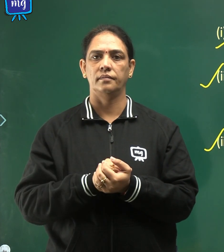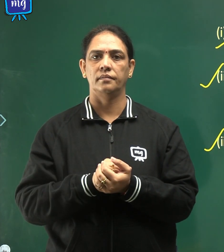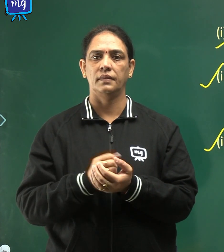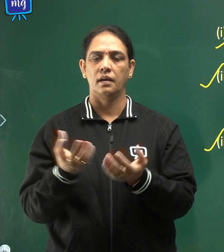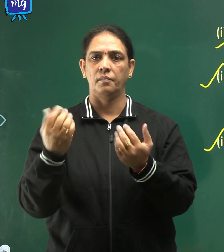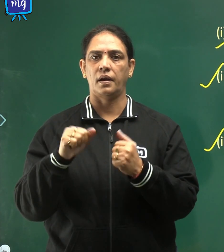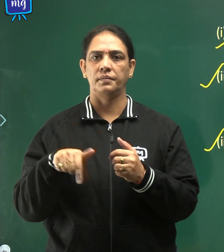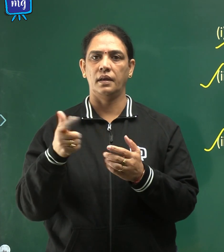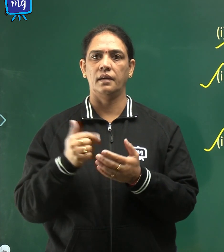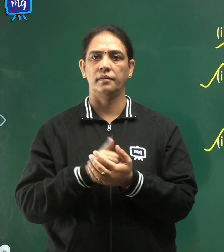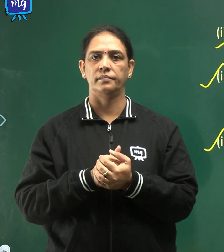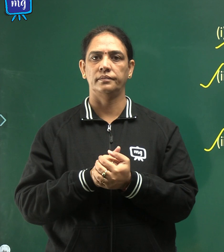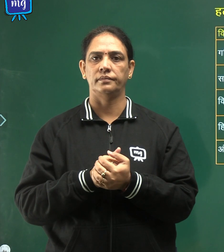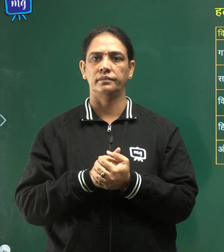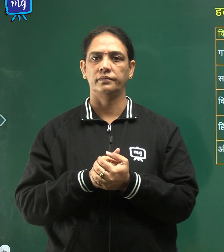प्राप्त किए।